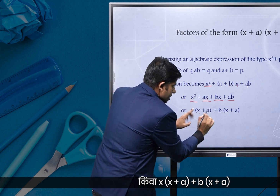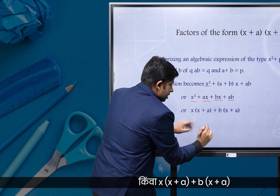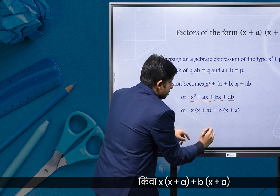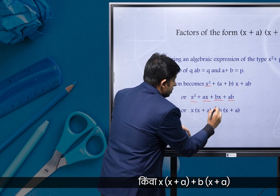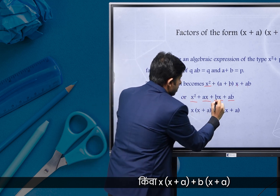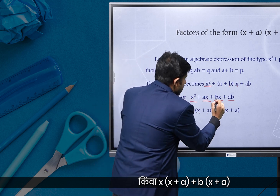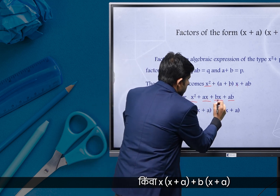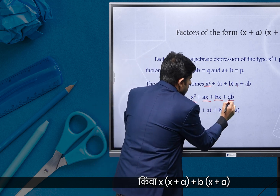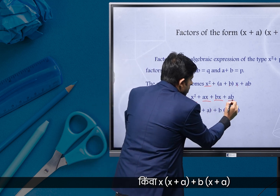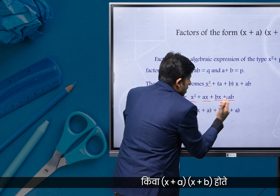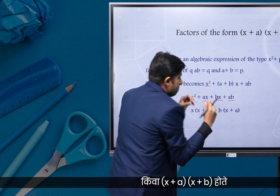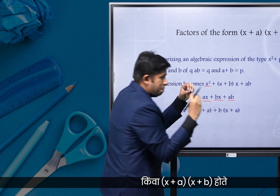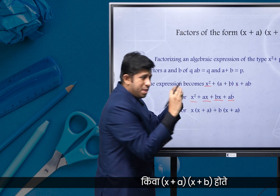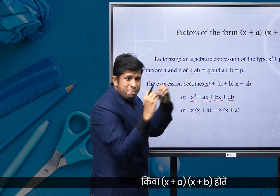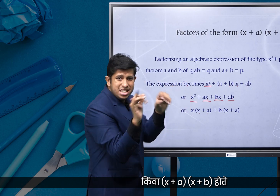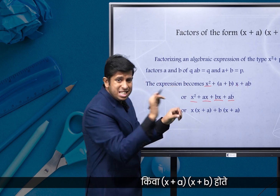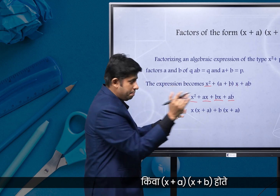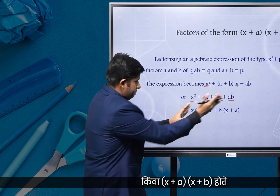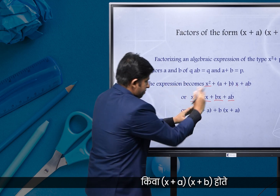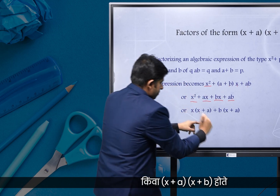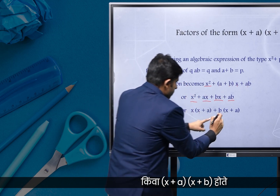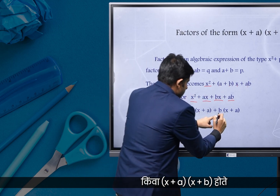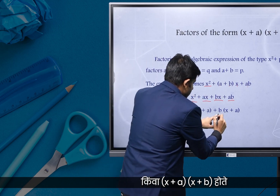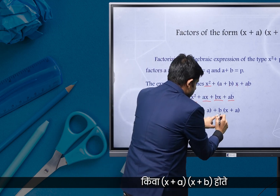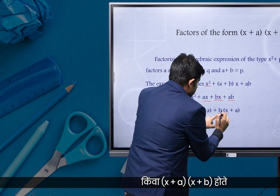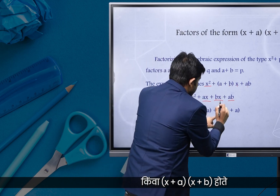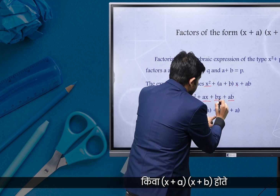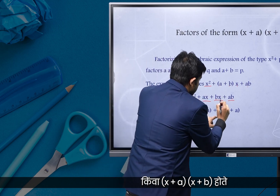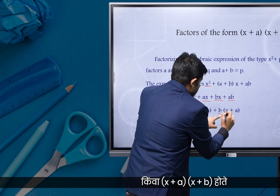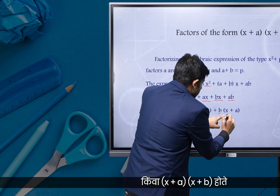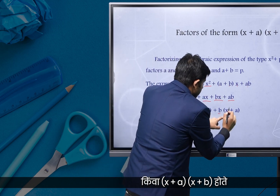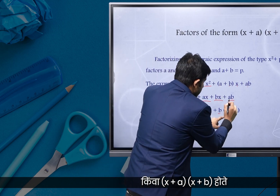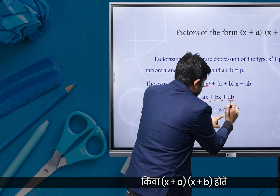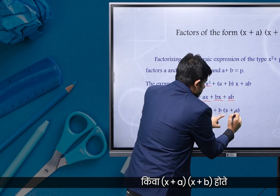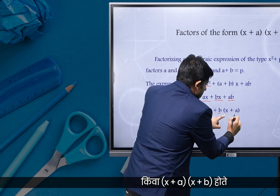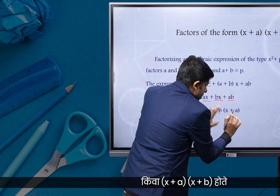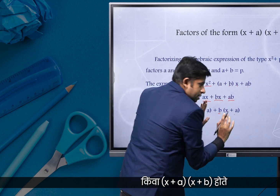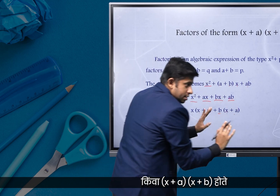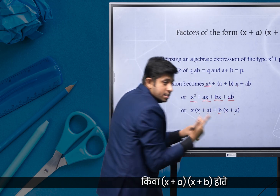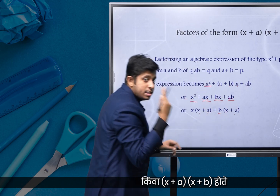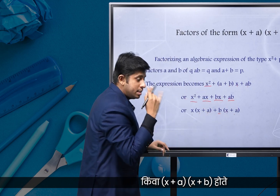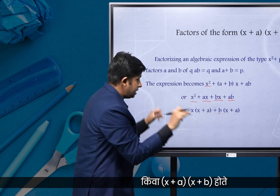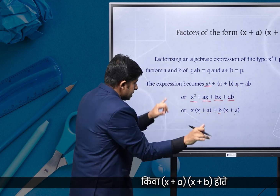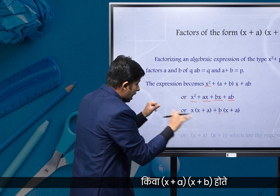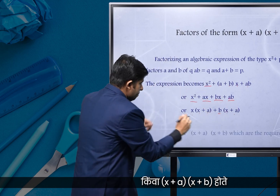a किंवा कंसामध्ये x अधिक a आणि कंसामध्ये x अधिक b